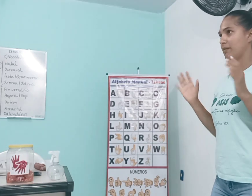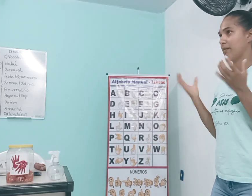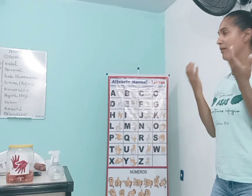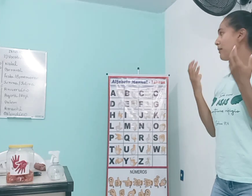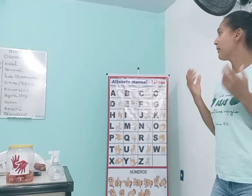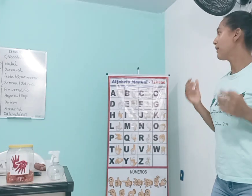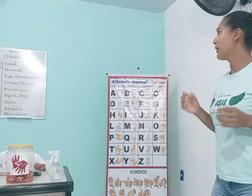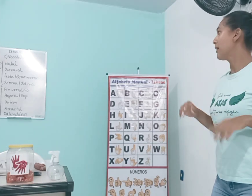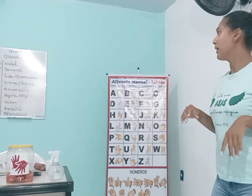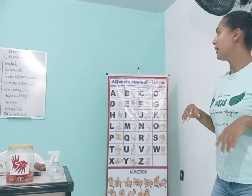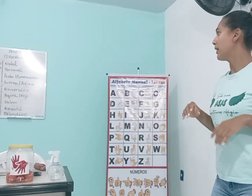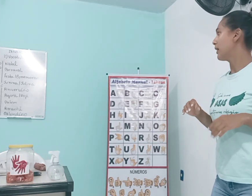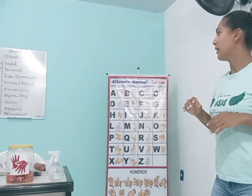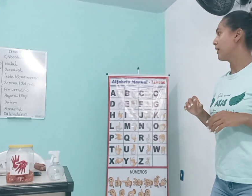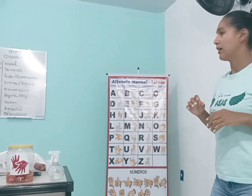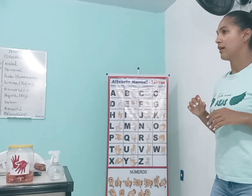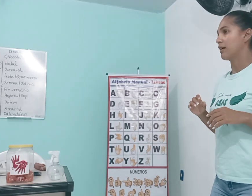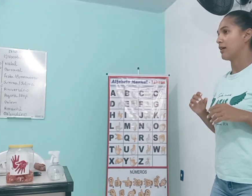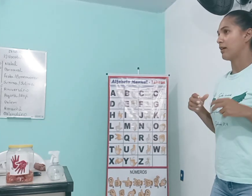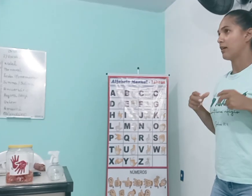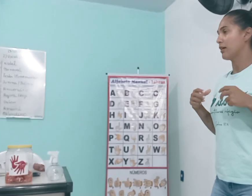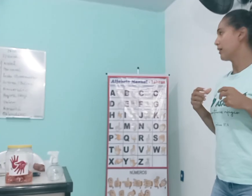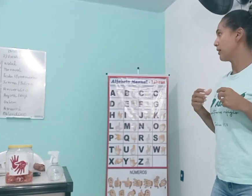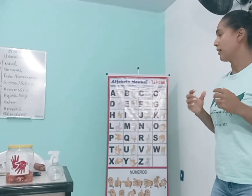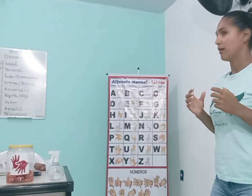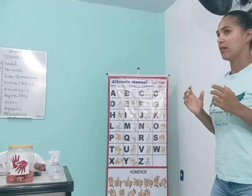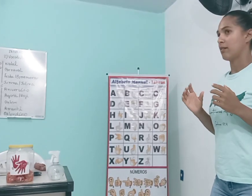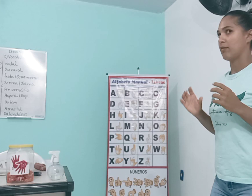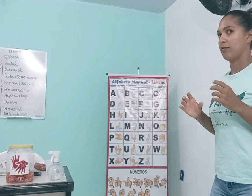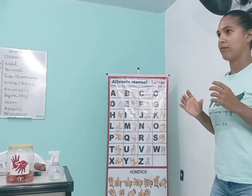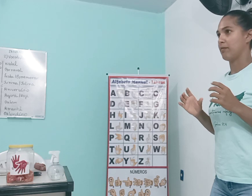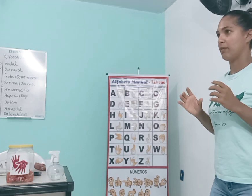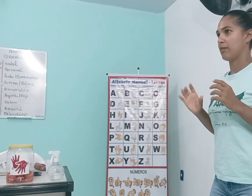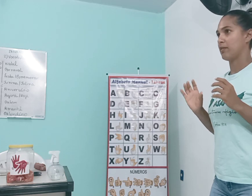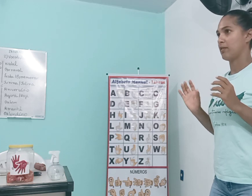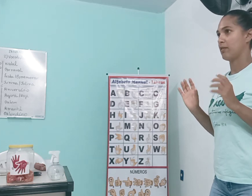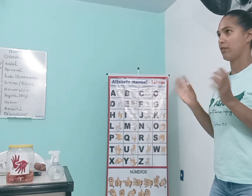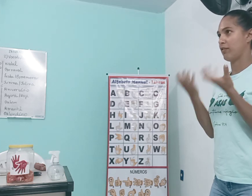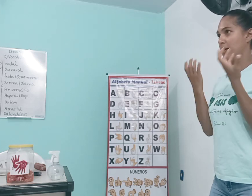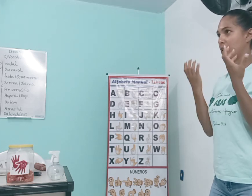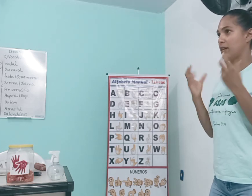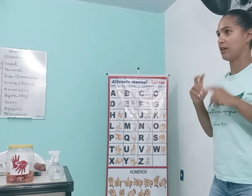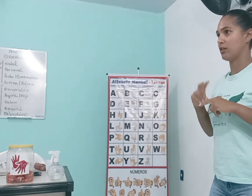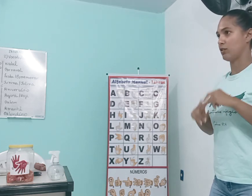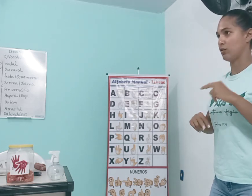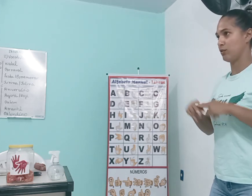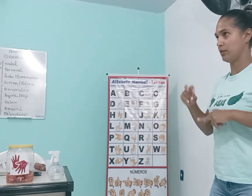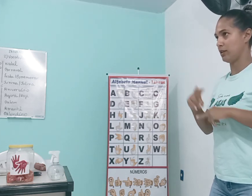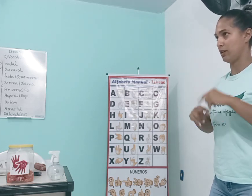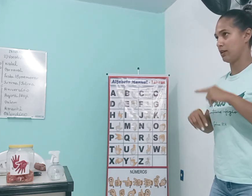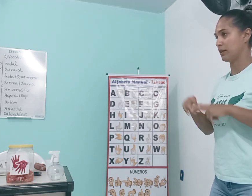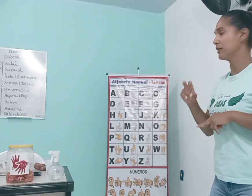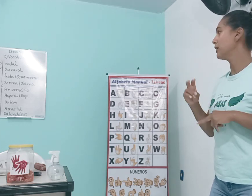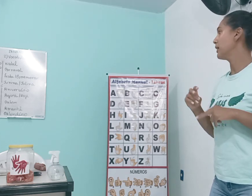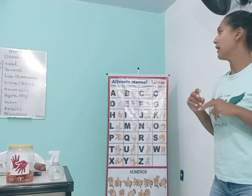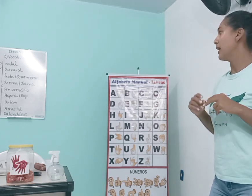Comemorar. Festa junina. Aí você faz festa. E aqui. Ou